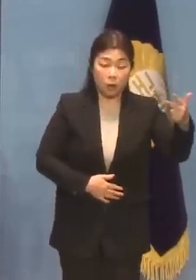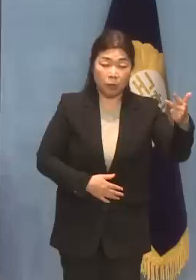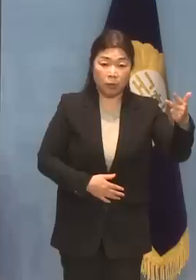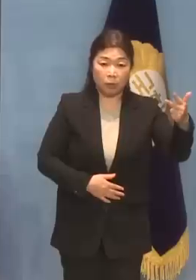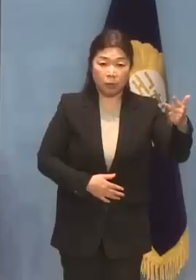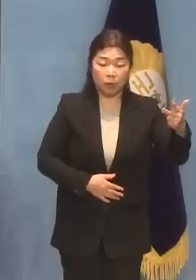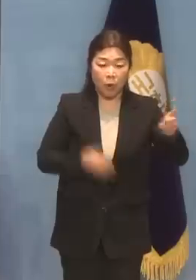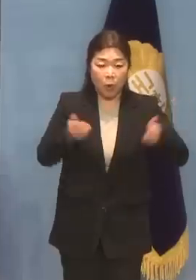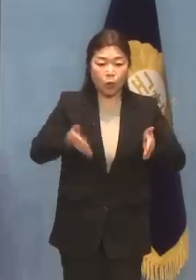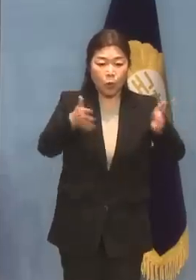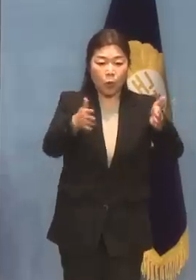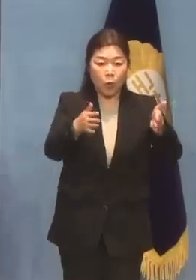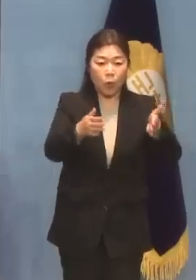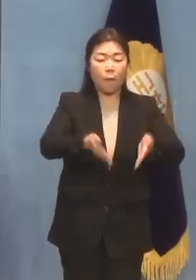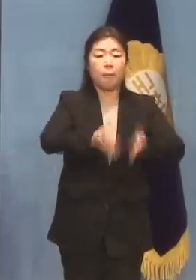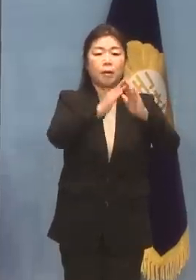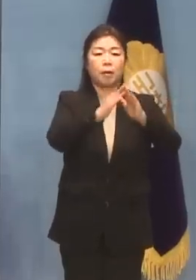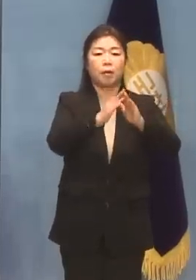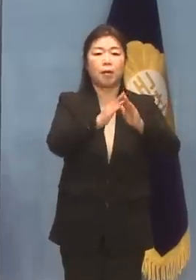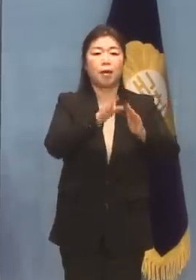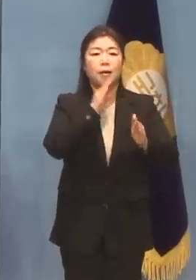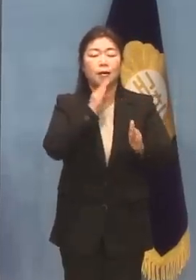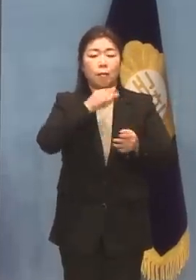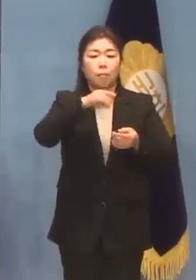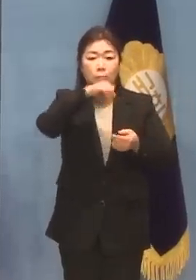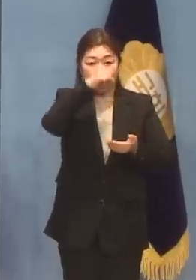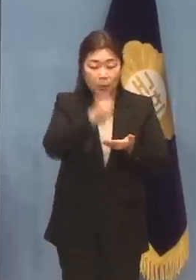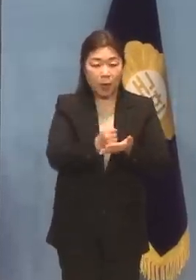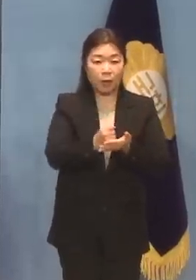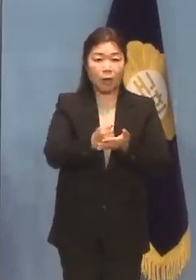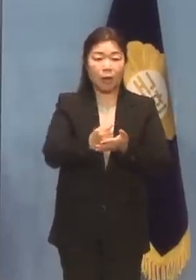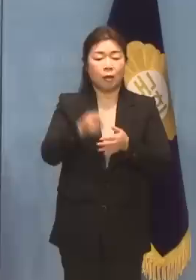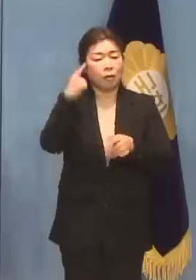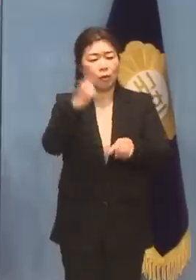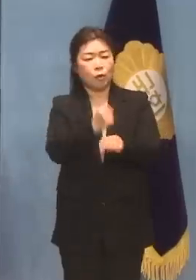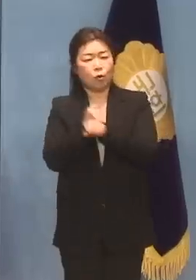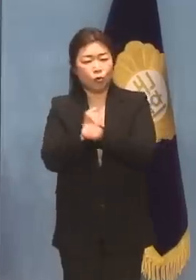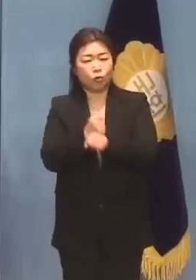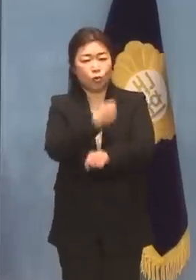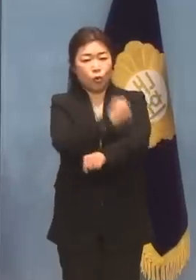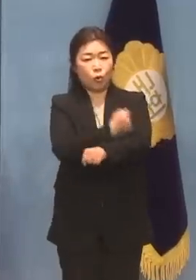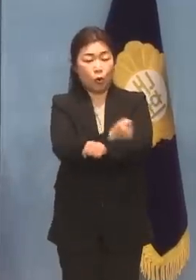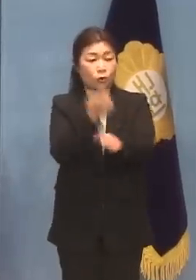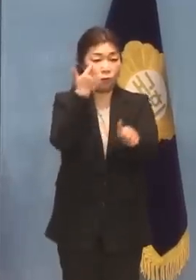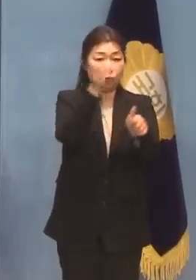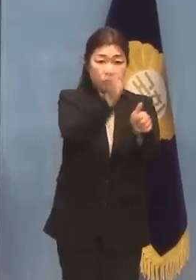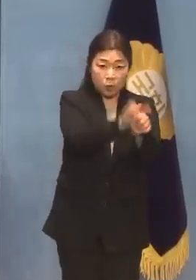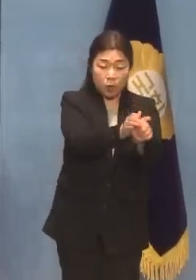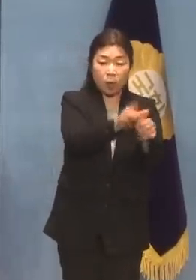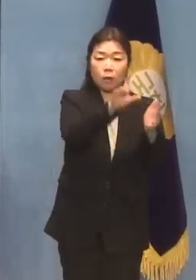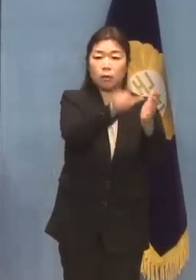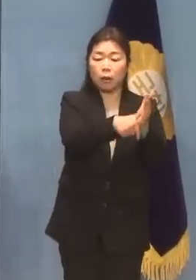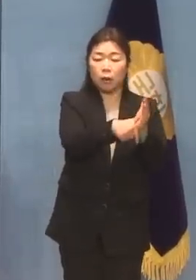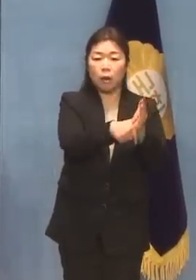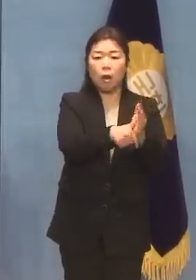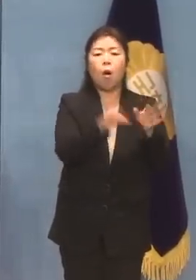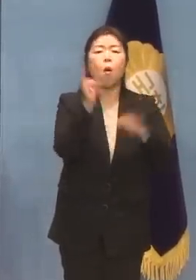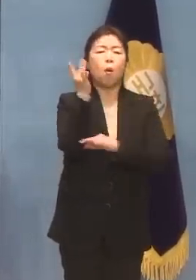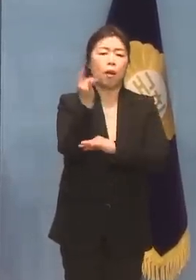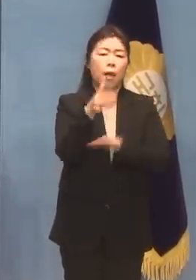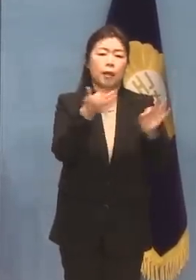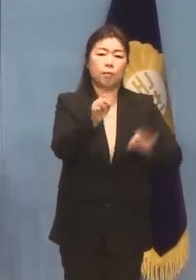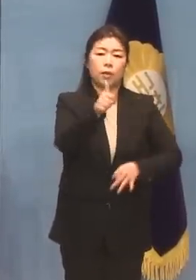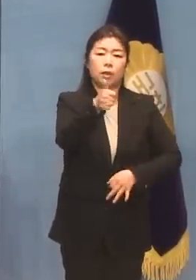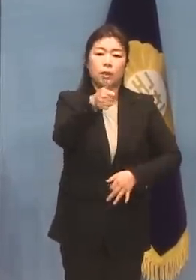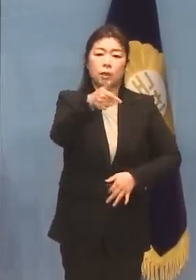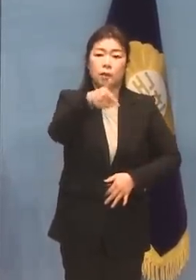착수 보고에서 해당 연결도로는 김기현 후보 소유의 임야로 지나는 노선이 아니었습니다.